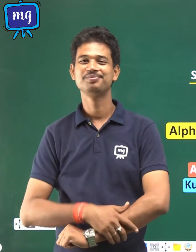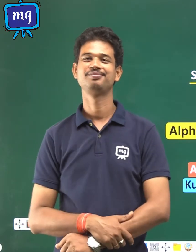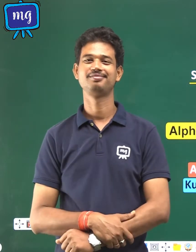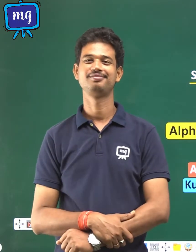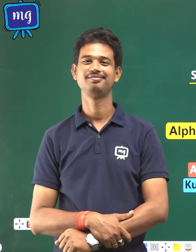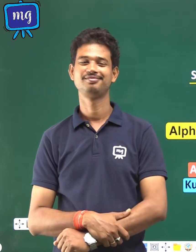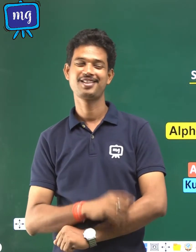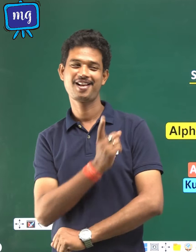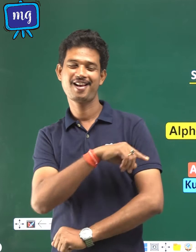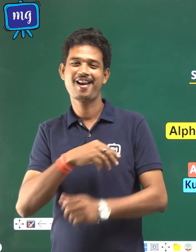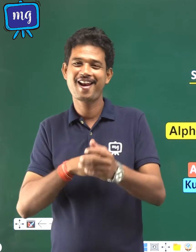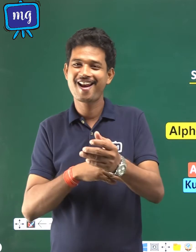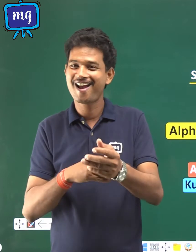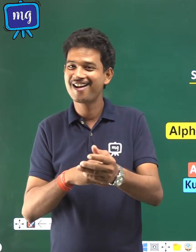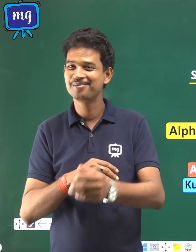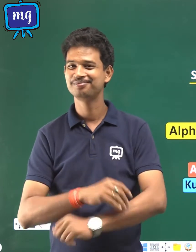My name is